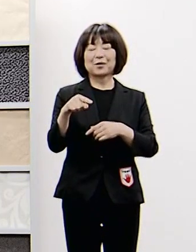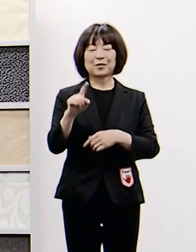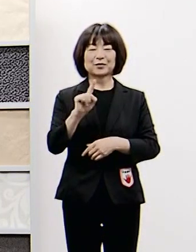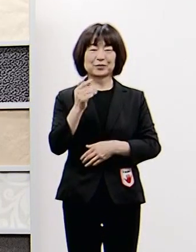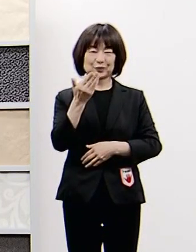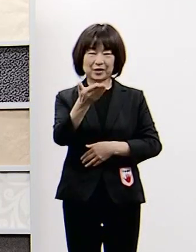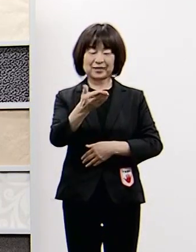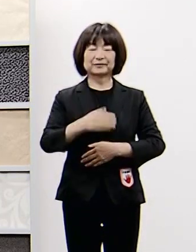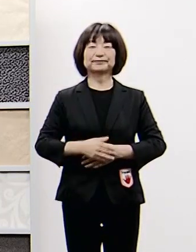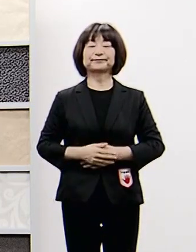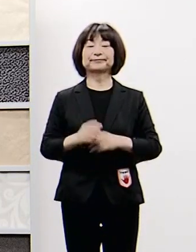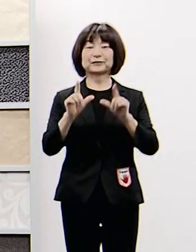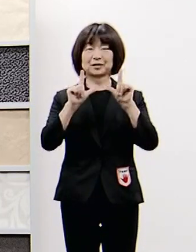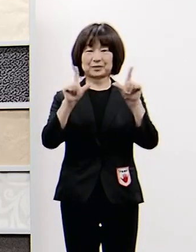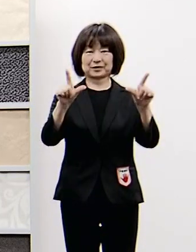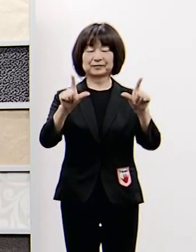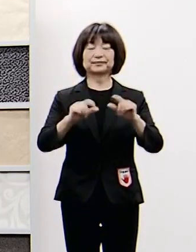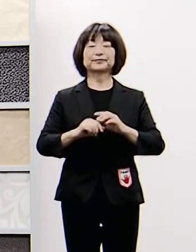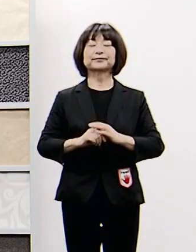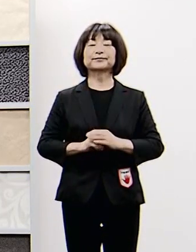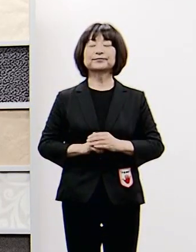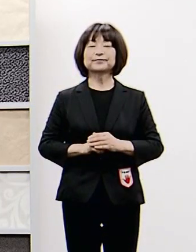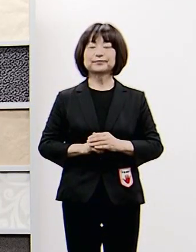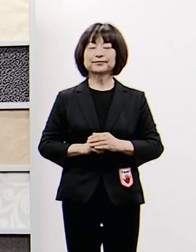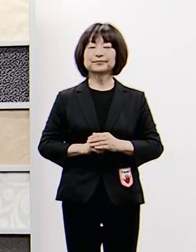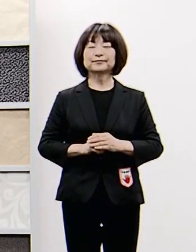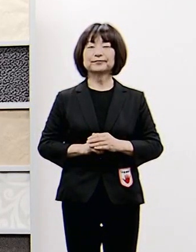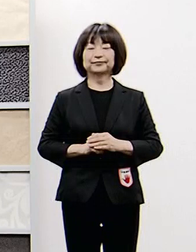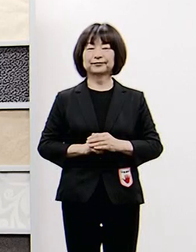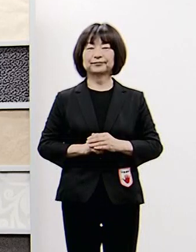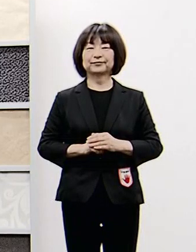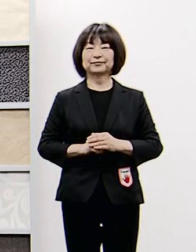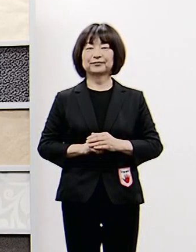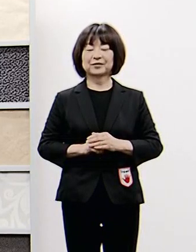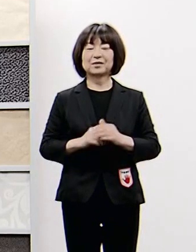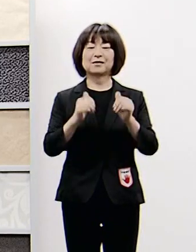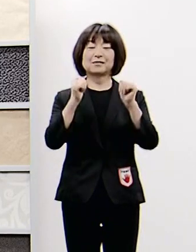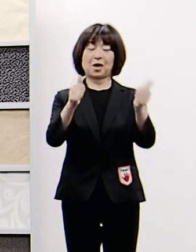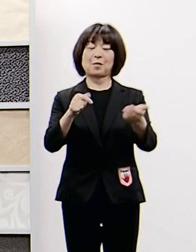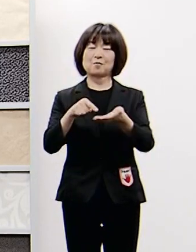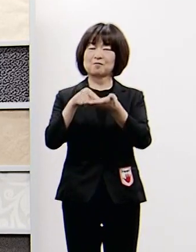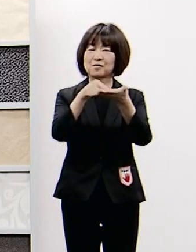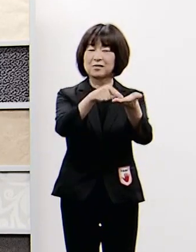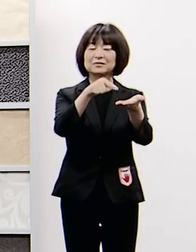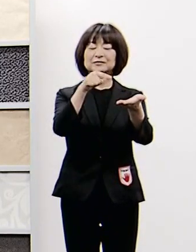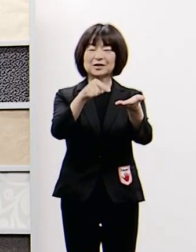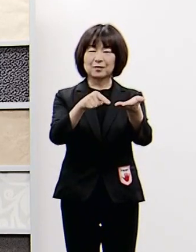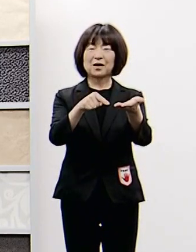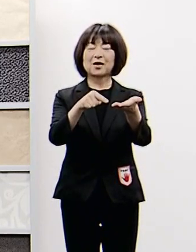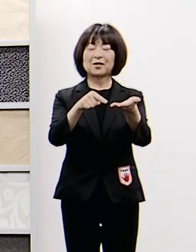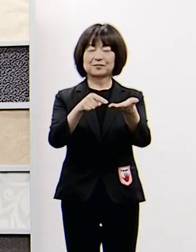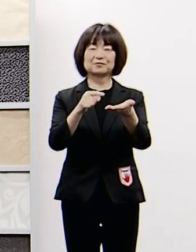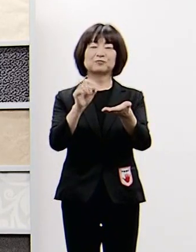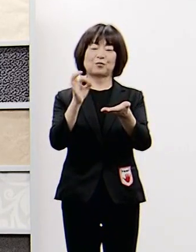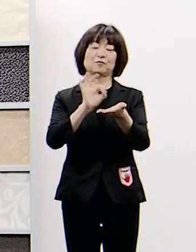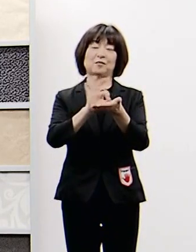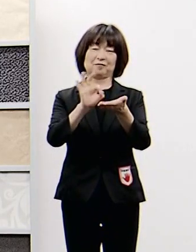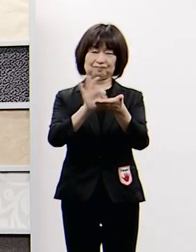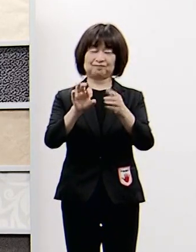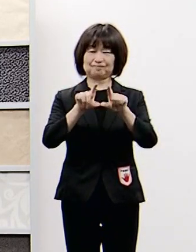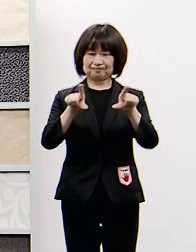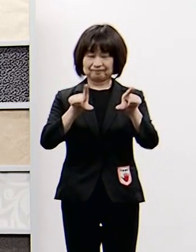くださいそこはですね裁判には費用が法律で決められた費用がかかりますしまた